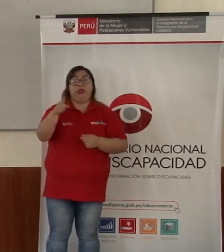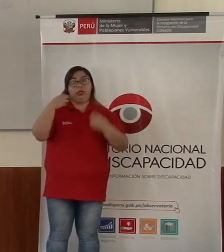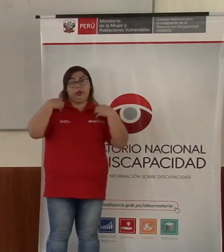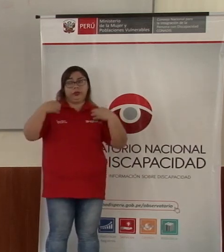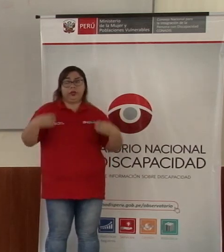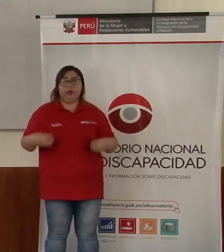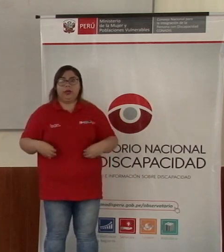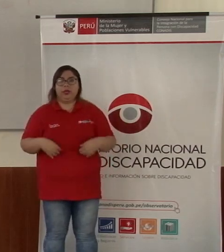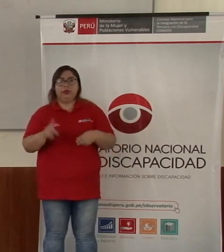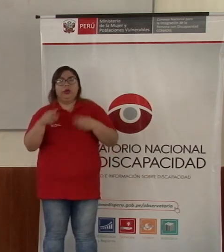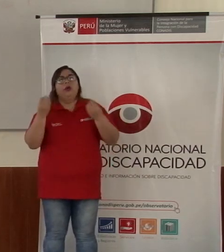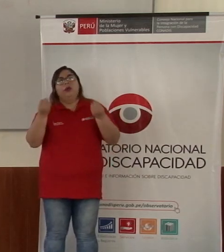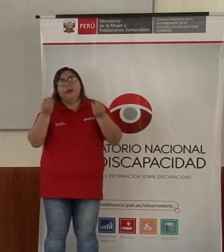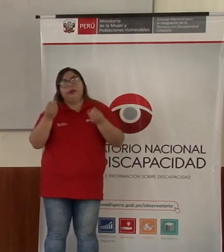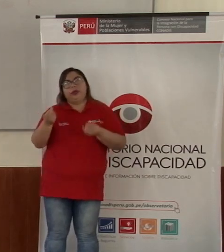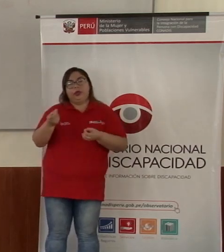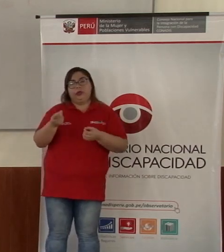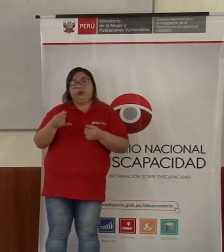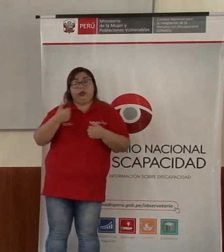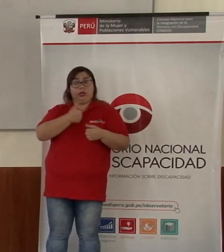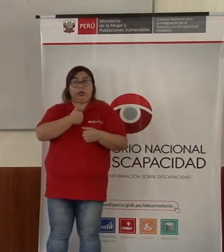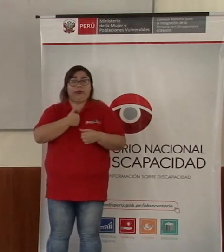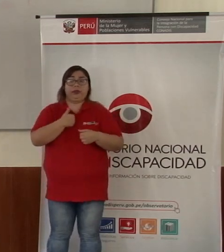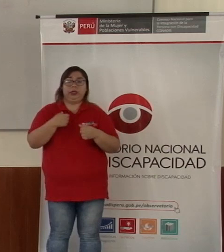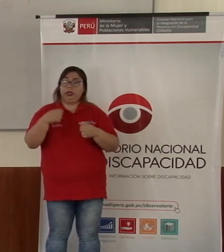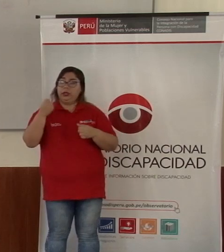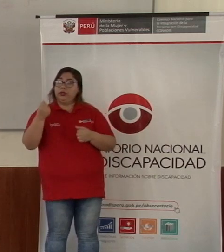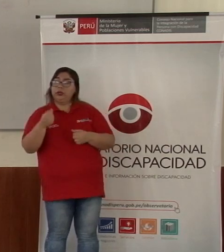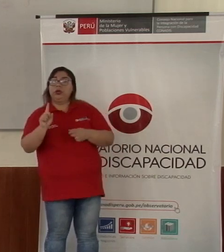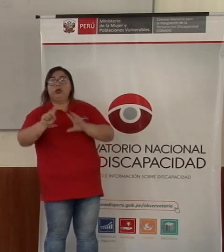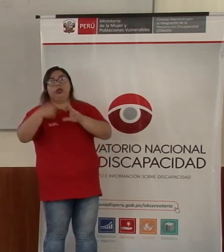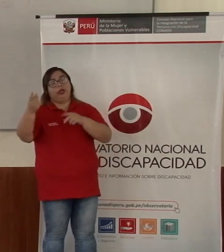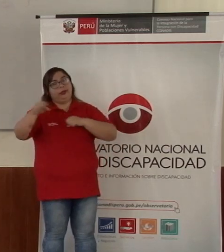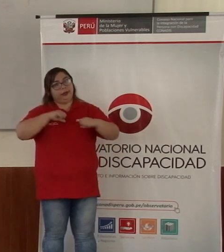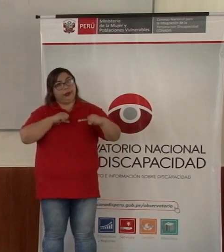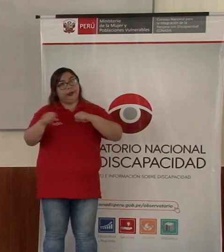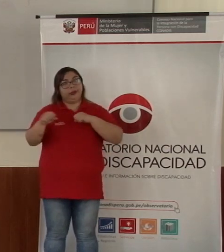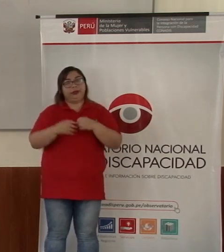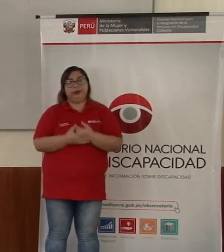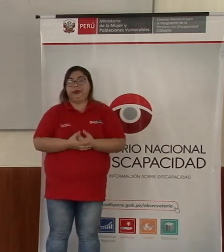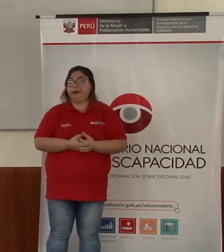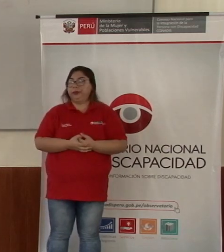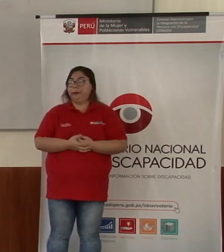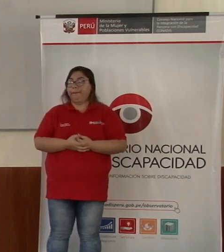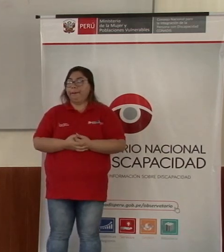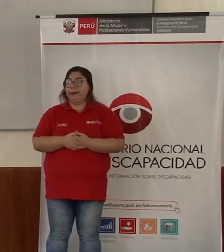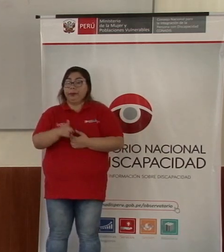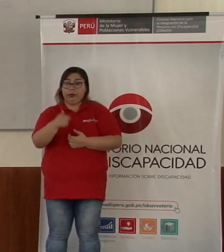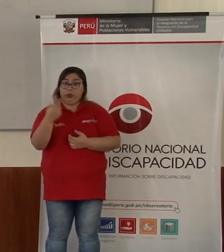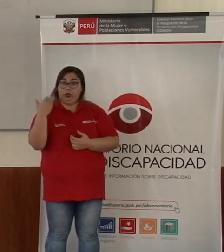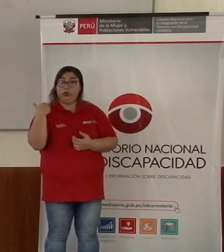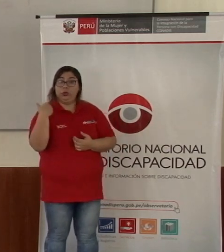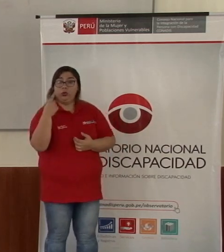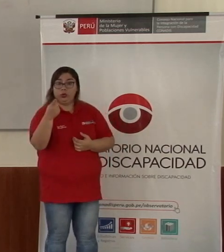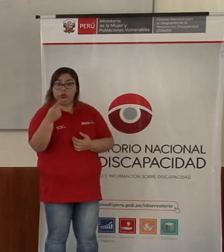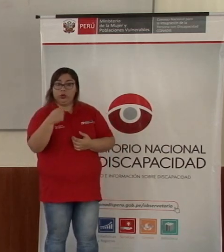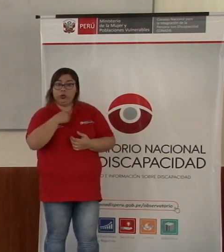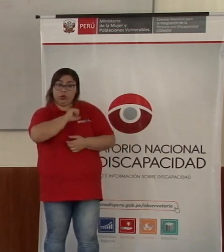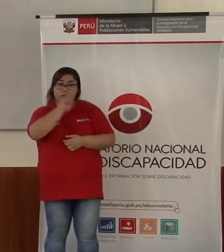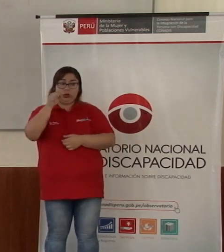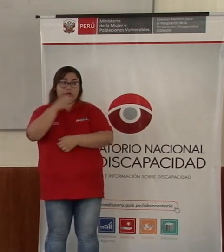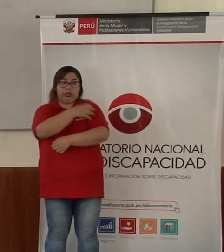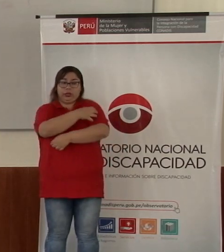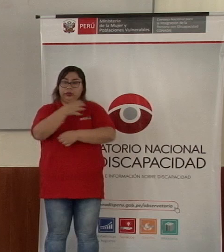abogados, porque una cosa es capacidad de goce y otra cosa también es capacidad de ejercicio. O sea, tú gozas de los